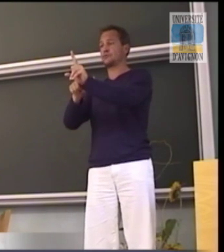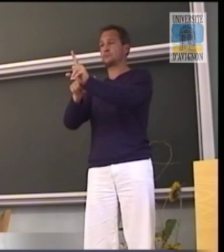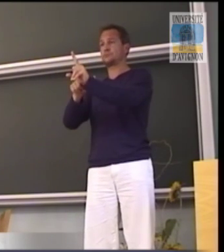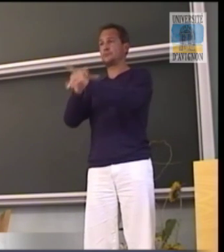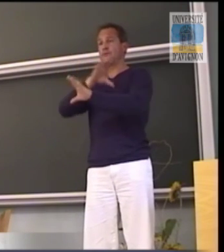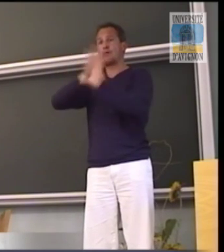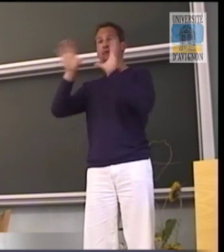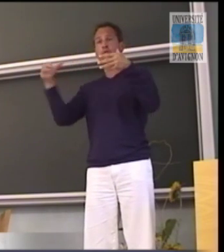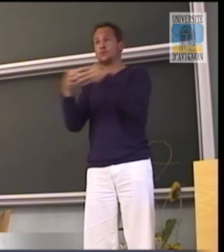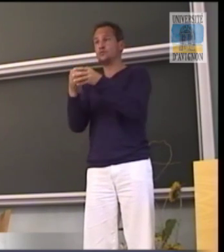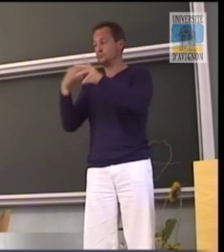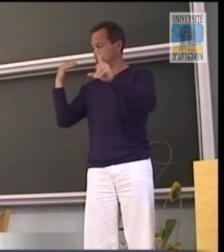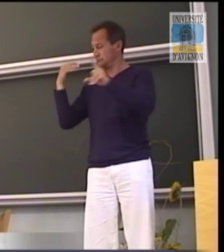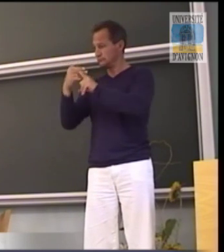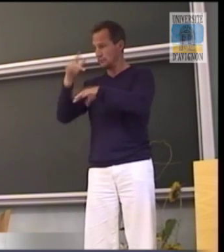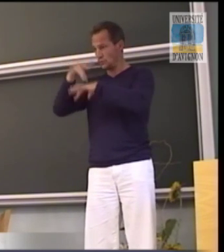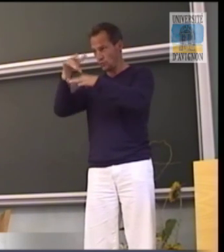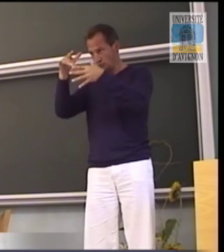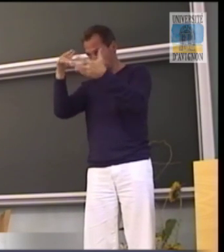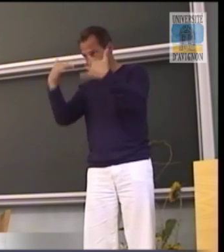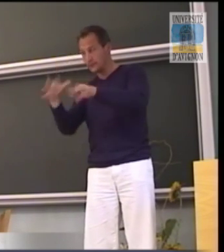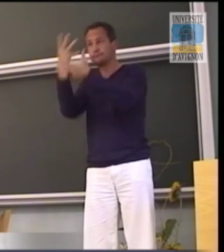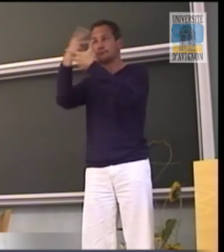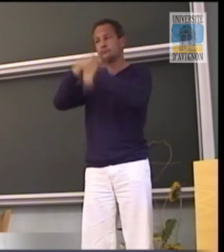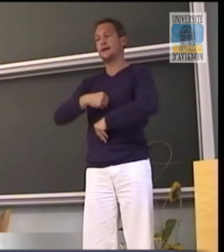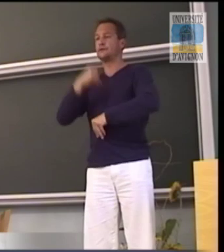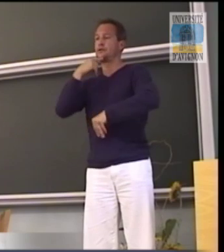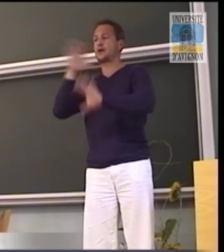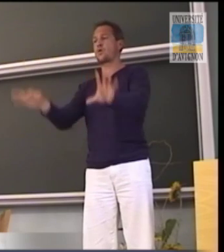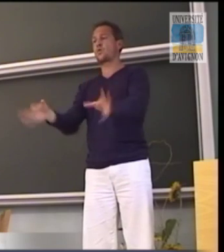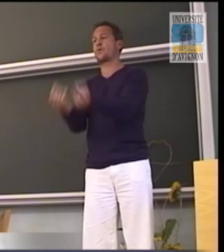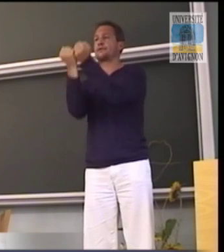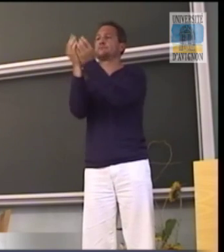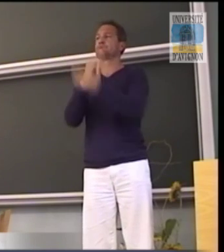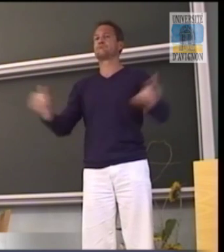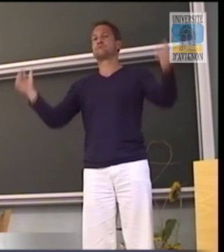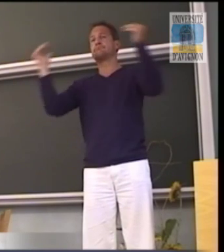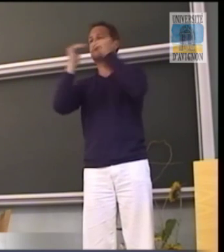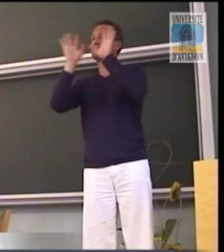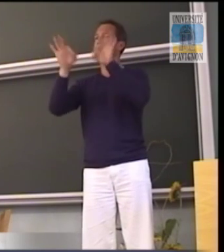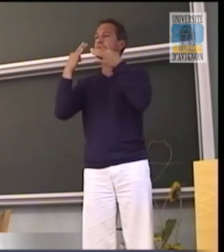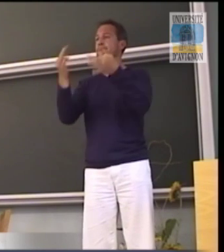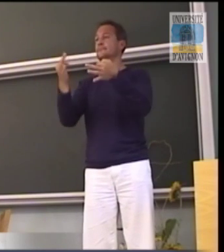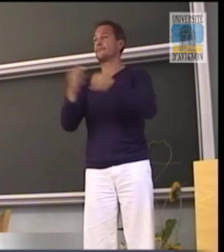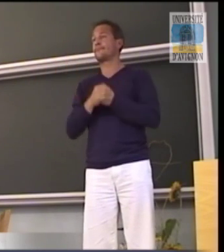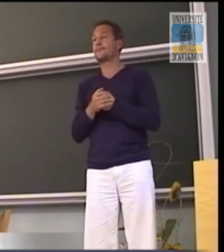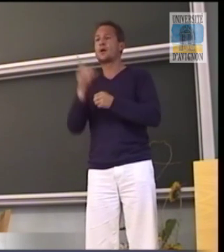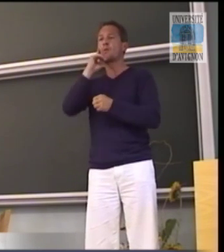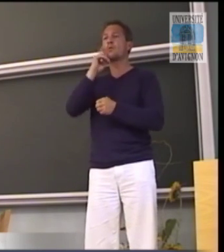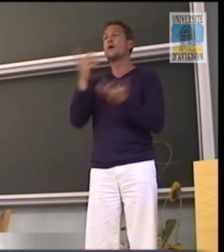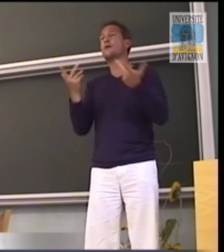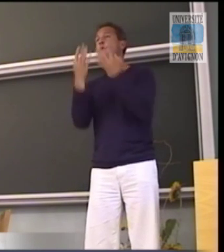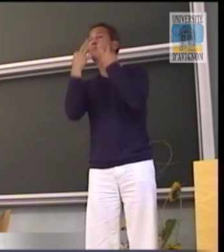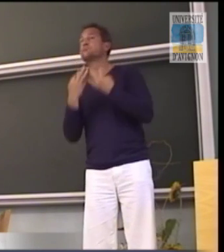de compétences. Je crois que c'est ça qui est très important, car je refuse systématiquement que le public qui rencontre nos